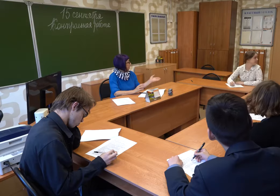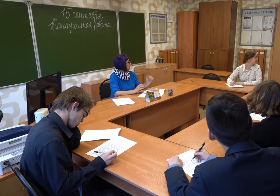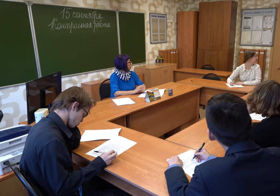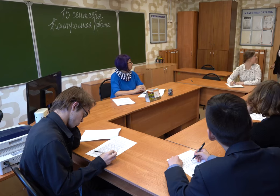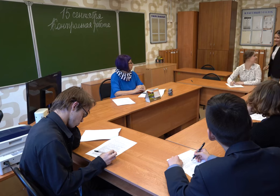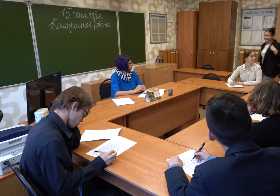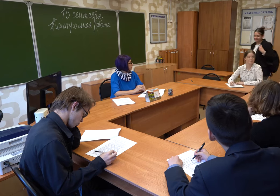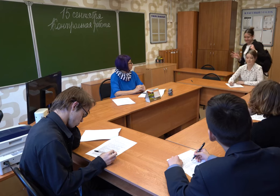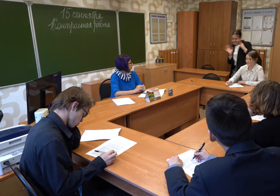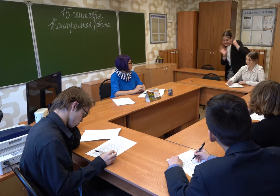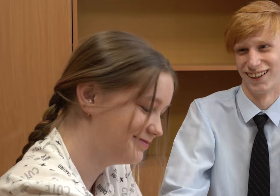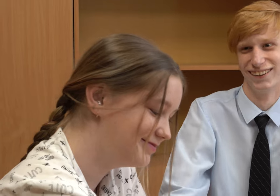Проходи.